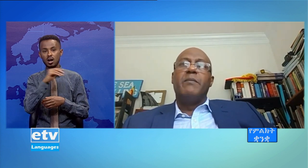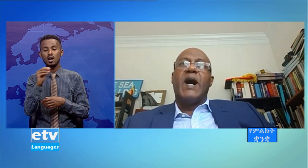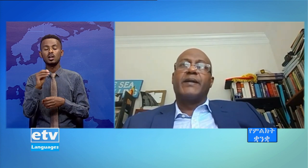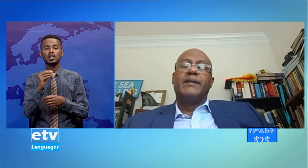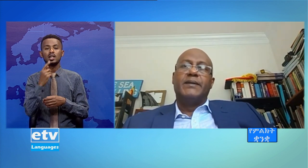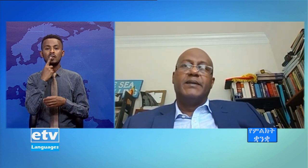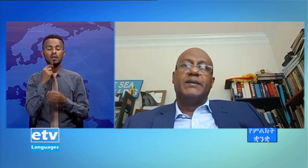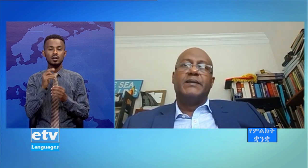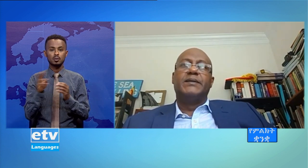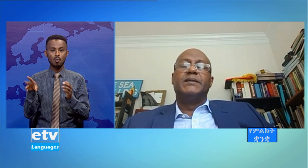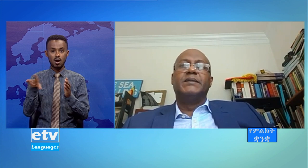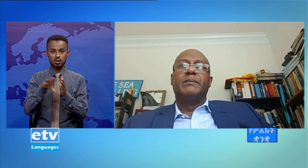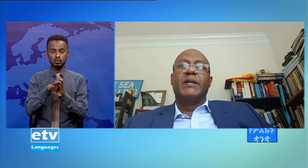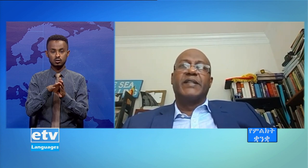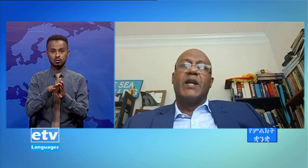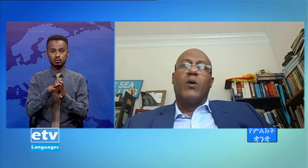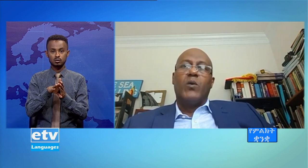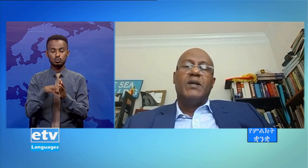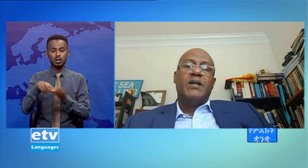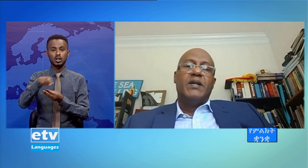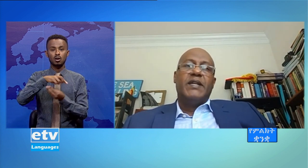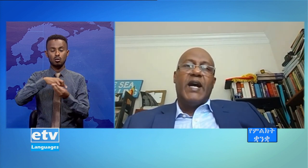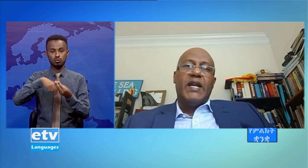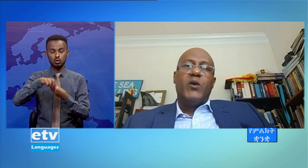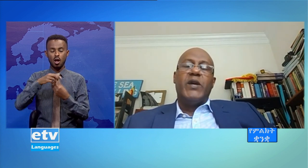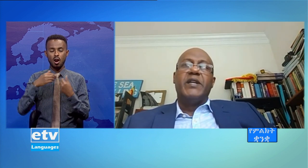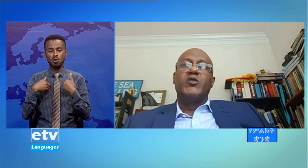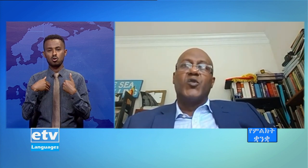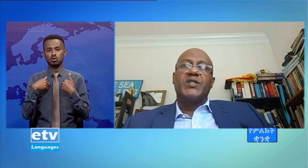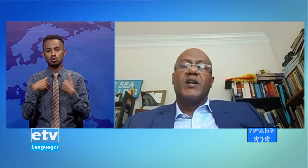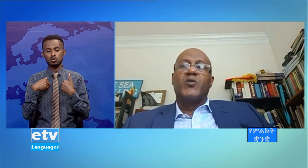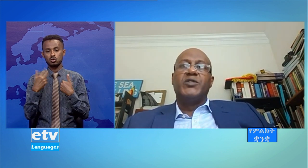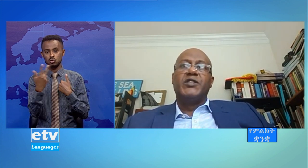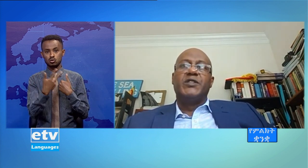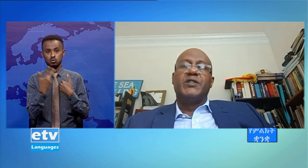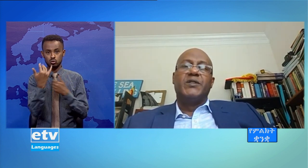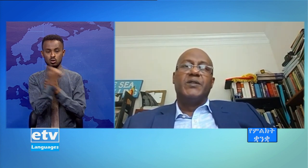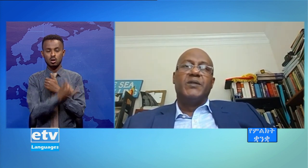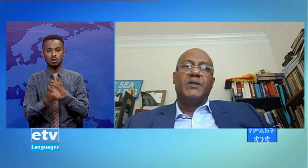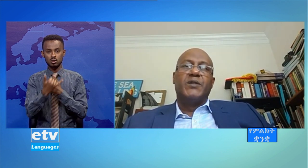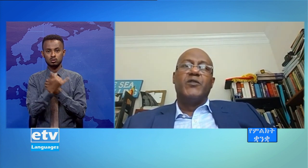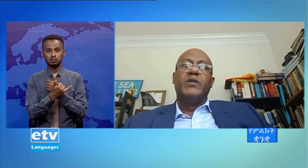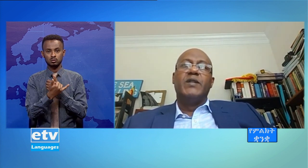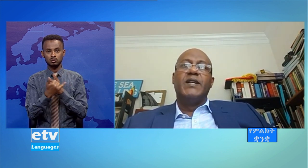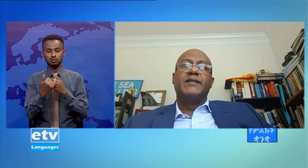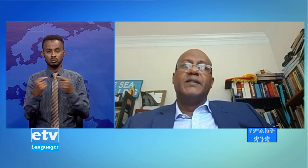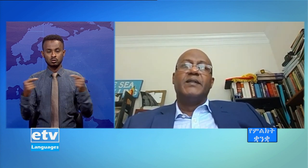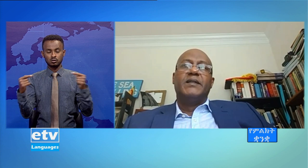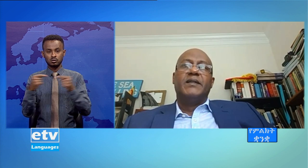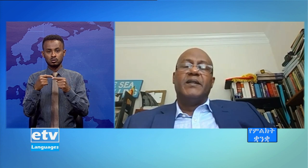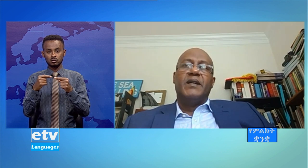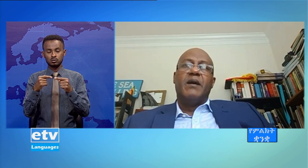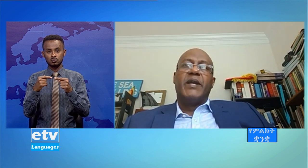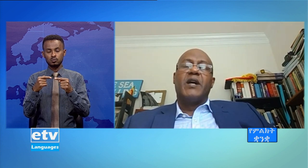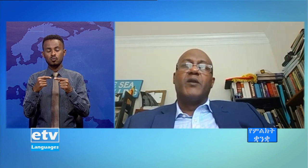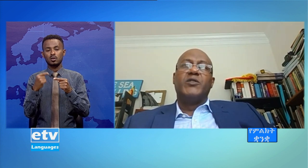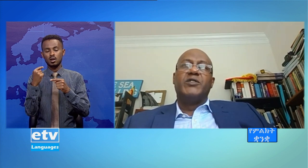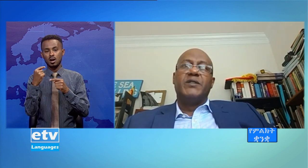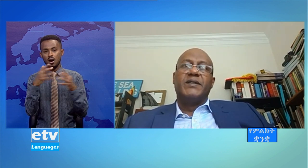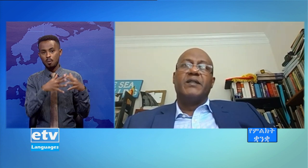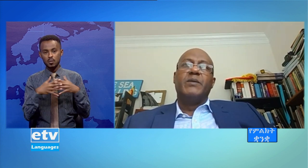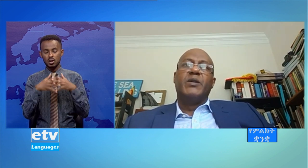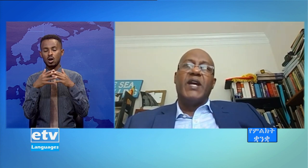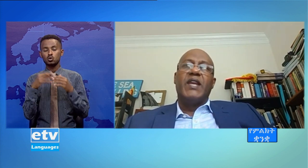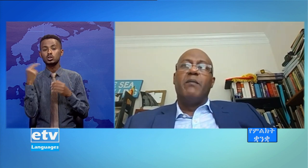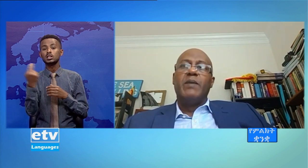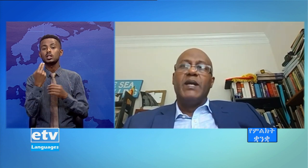የቀይ ባህር በቀጠናው ያለው የነኚህ ሶስት ሀገሮች ግንኙነት አሜሪካኖችን